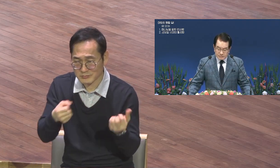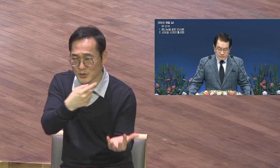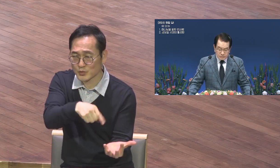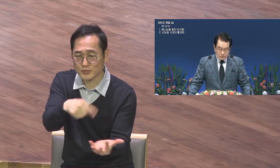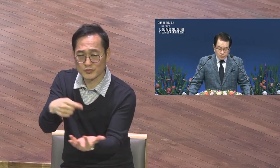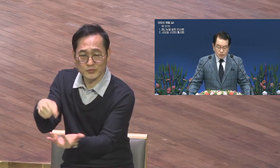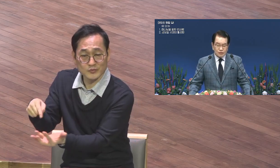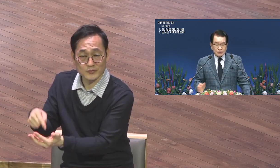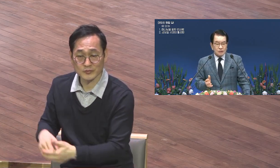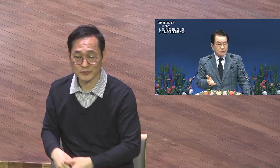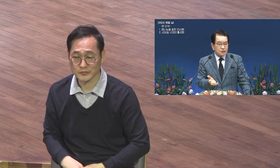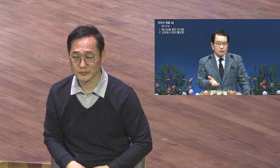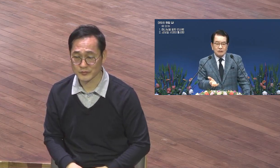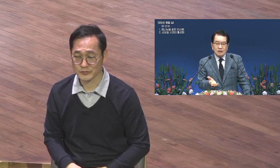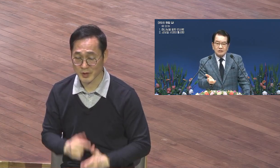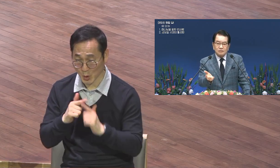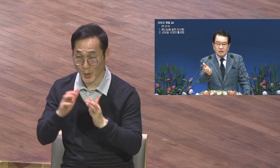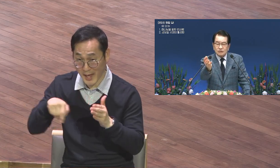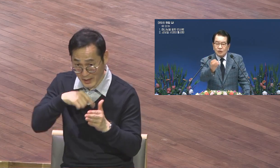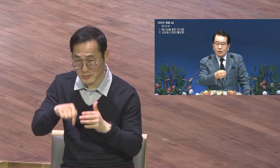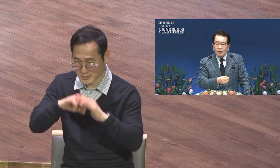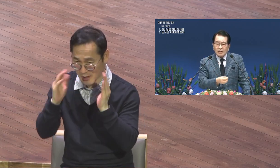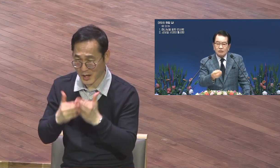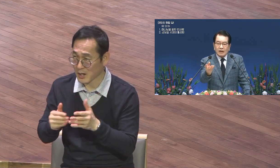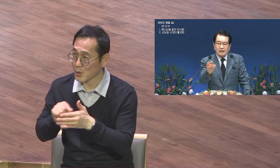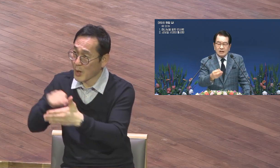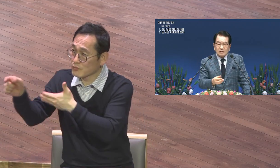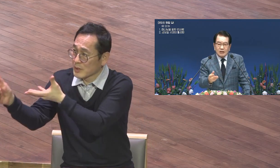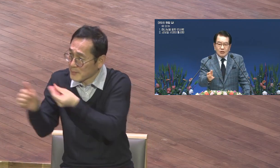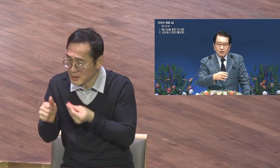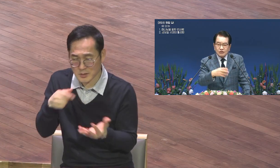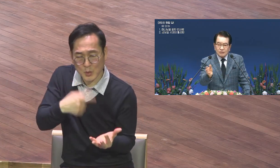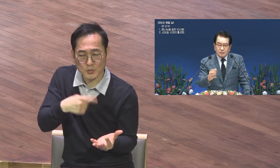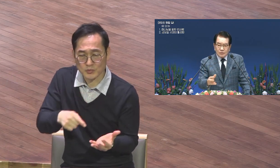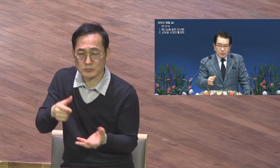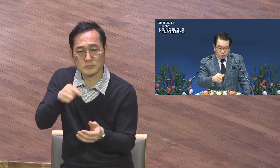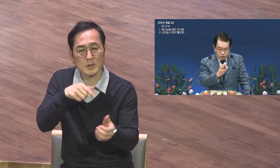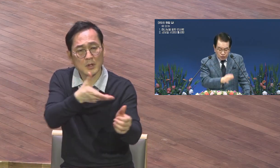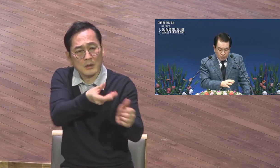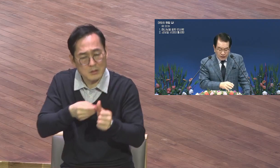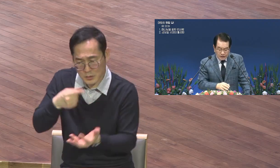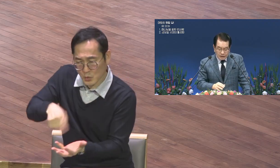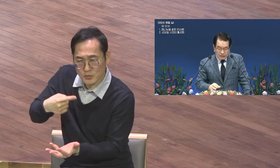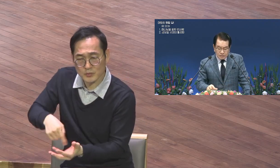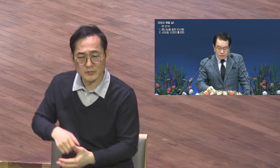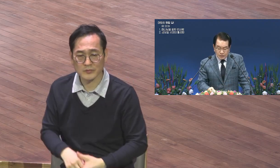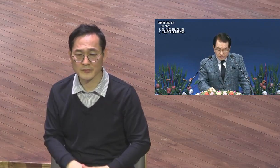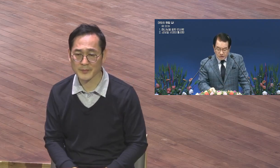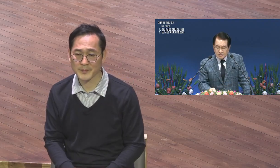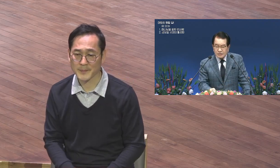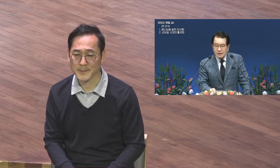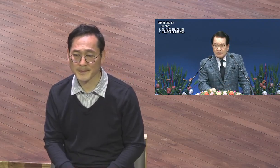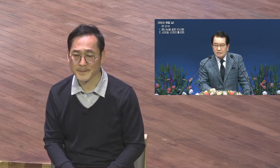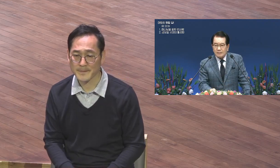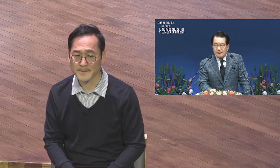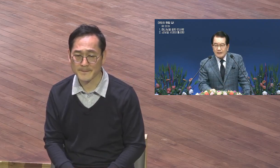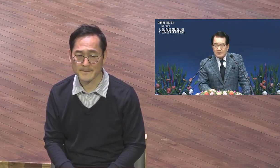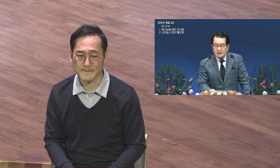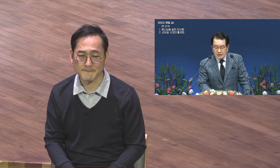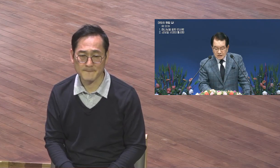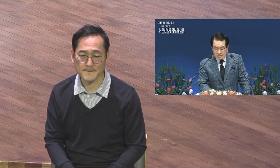있잖아요. 우리 교회사 얼마나 좋아. 딴 데서 멀리서 와야 되고 가야 되는데 그 시간 뭐지 우리 교회 하니까 참석하기